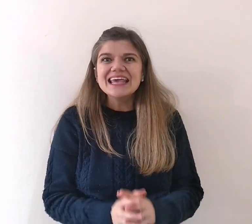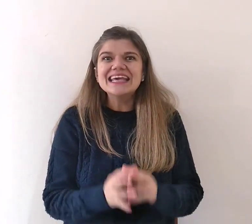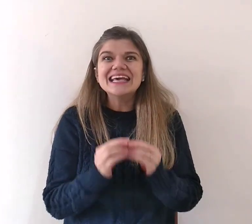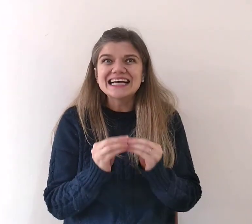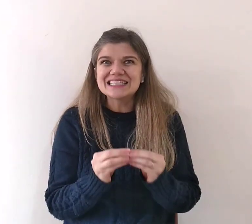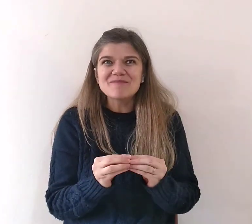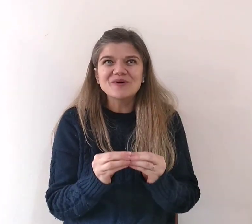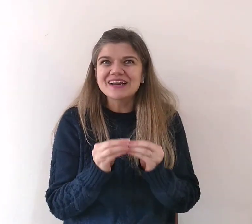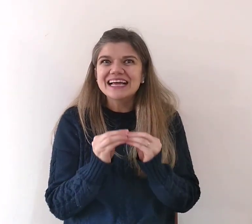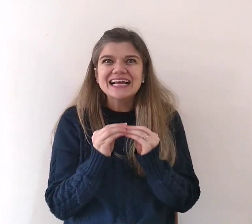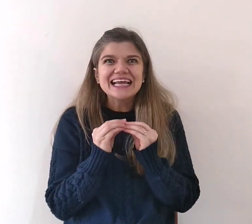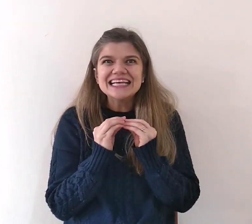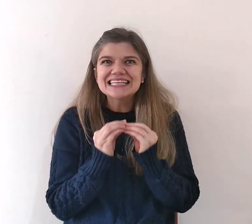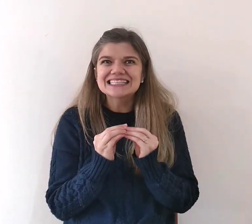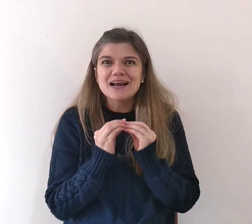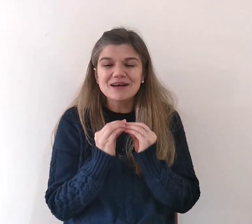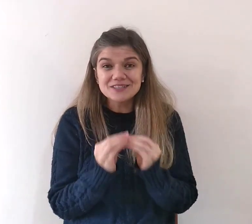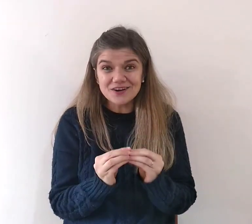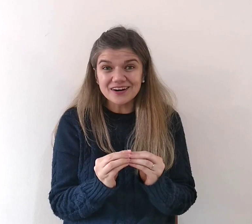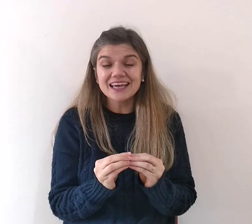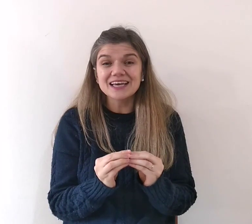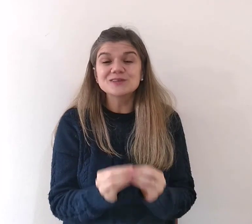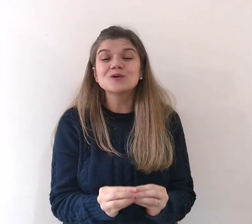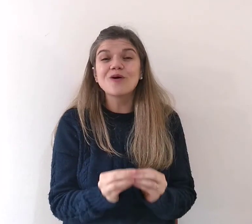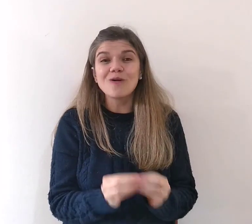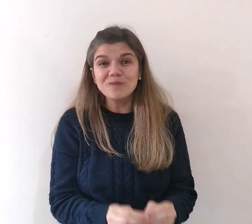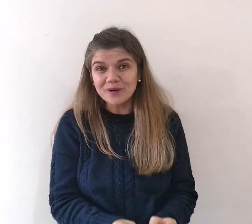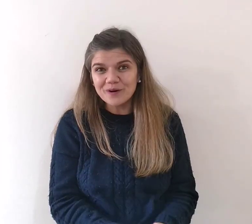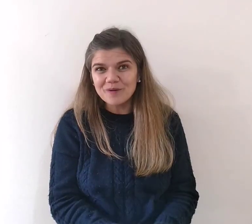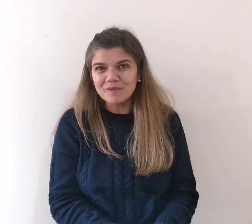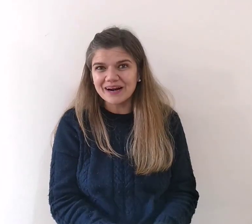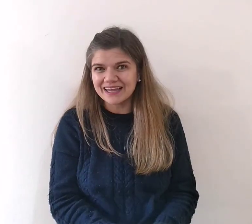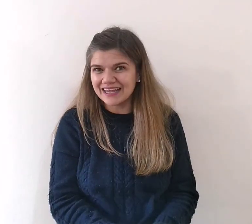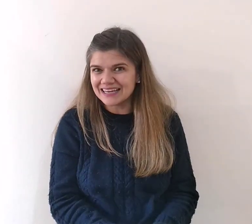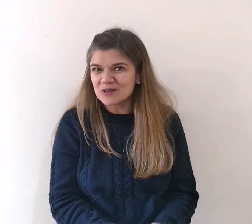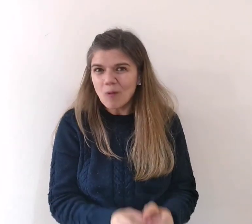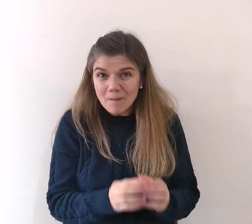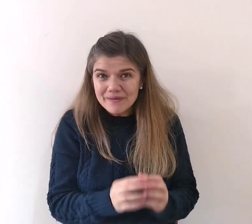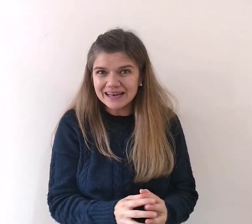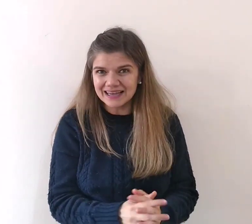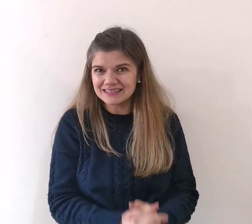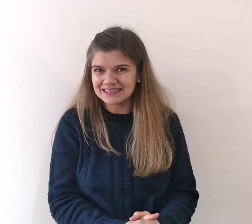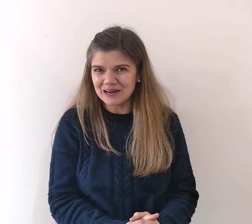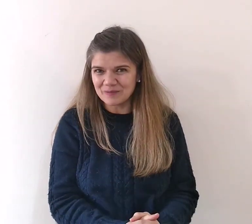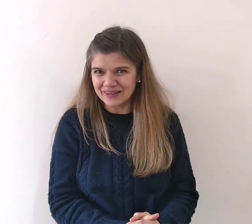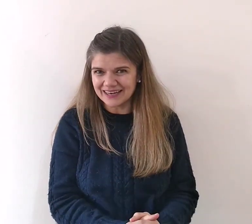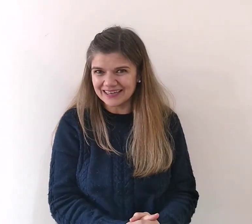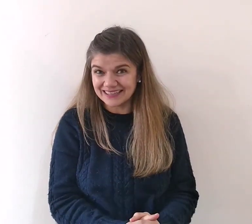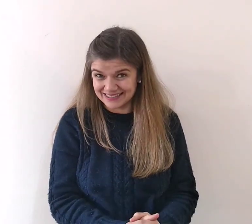y gracias por esa salvación que Jesús compró para quienes humildes se lo piden? ¿Sí?